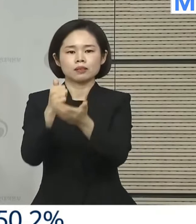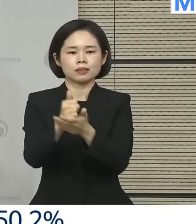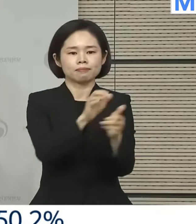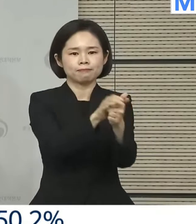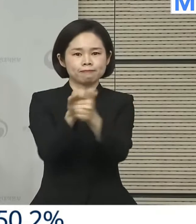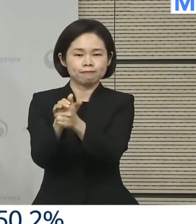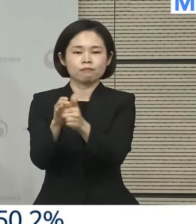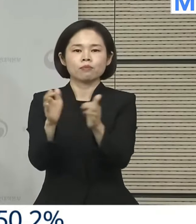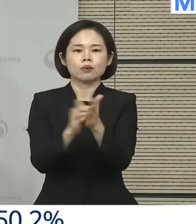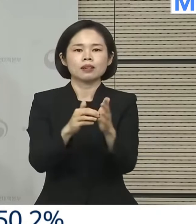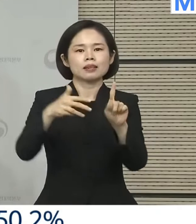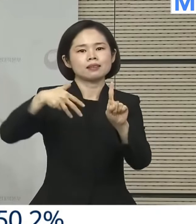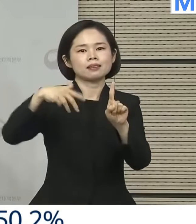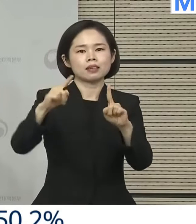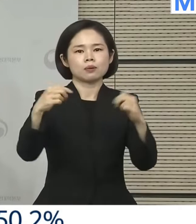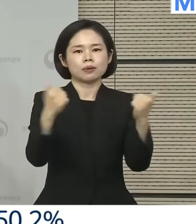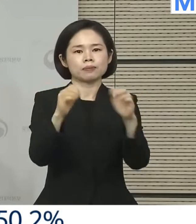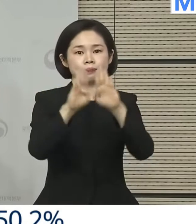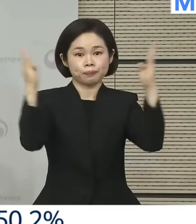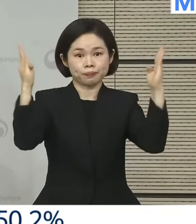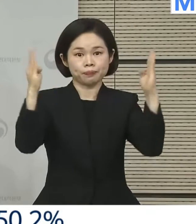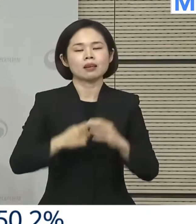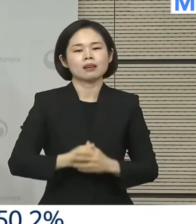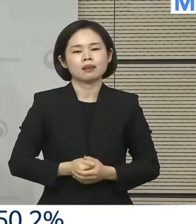제1차 회의를 개최하였습니다.